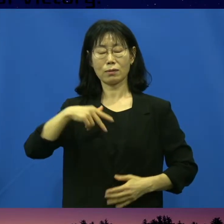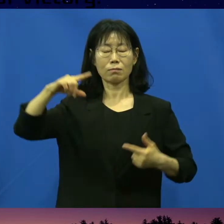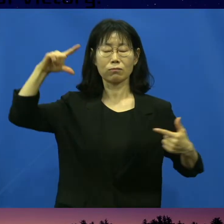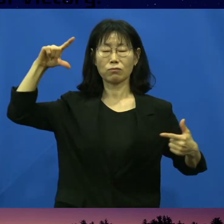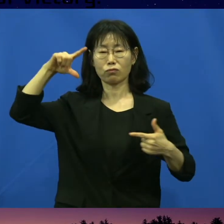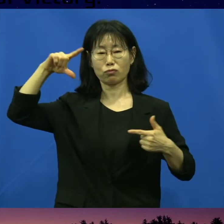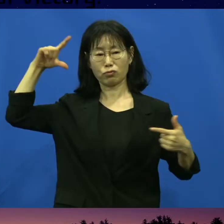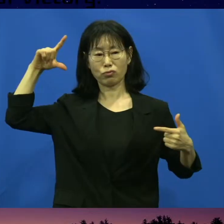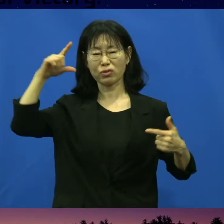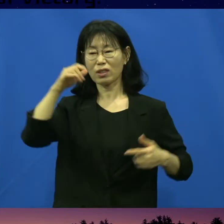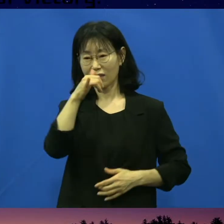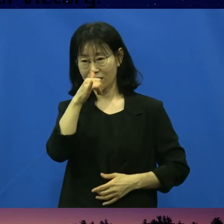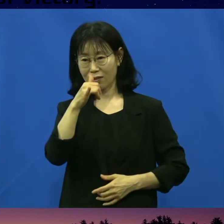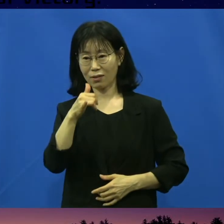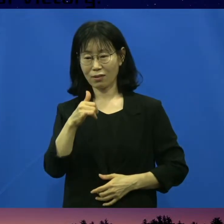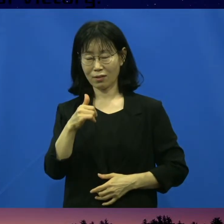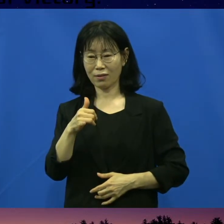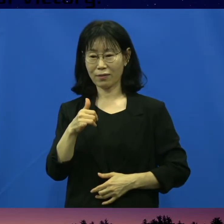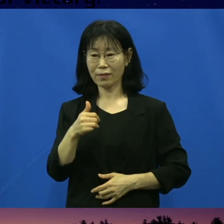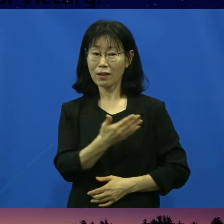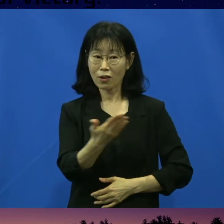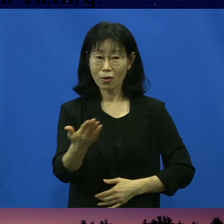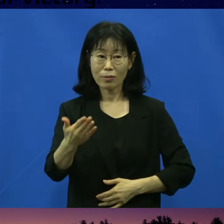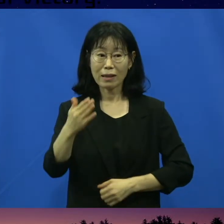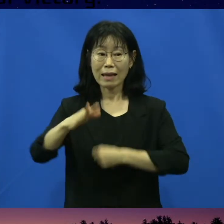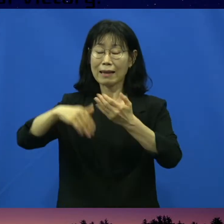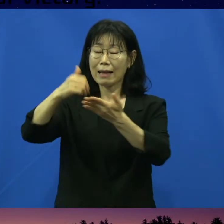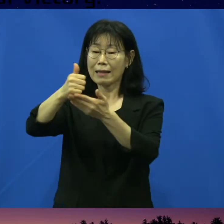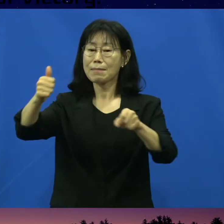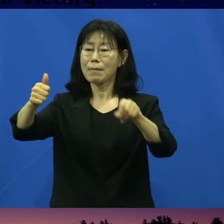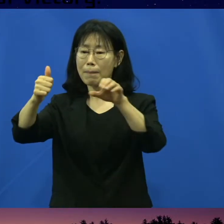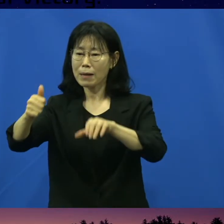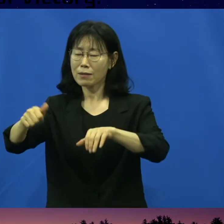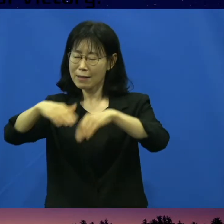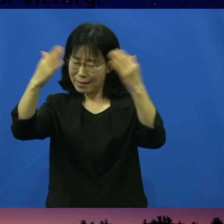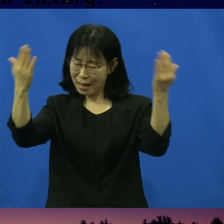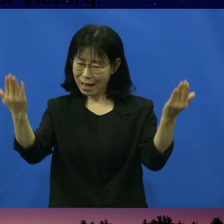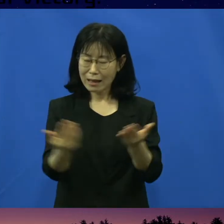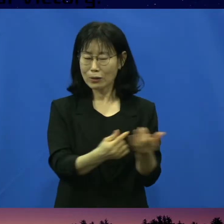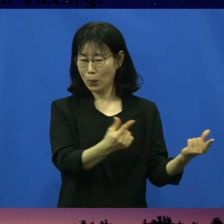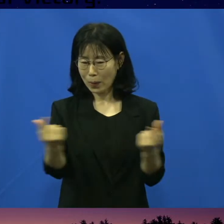있든 상관없이 그냥 하나님 앞에서 그냥 깨갱해야지.